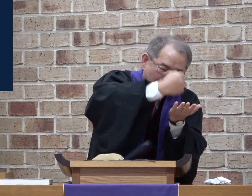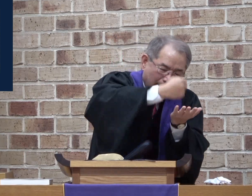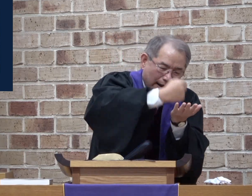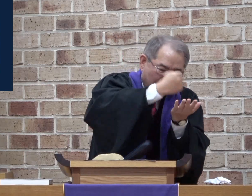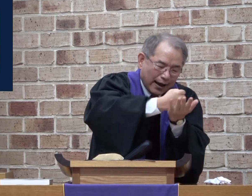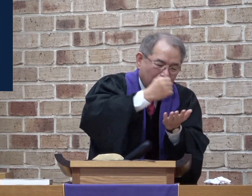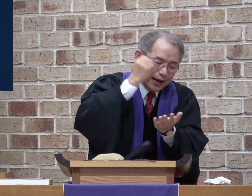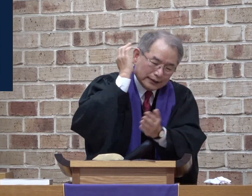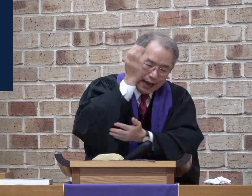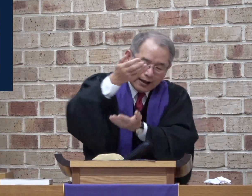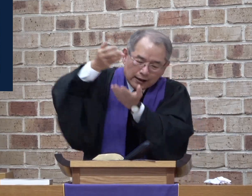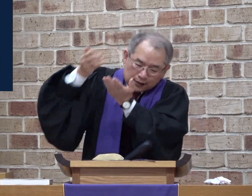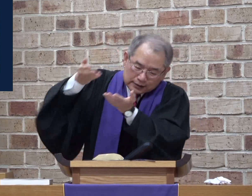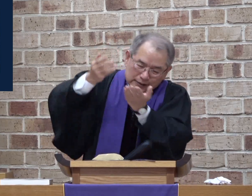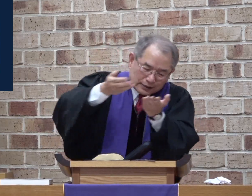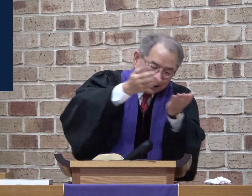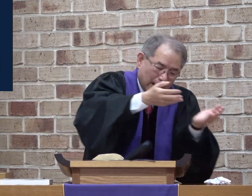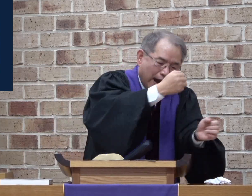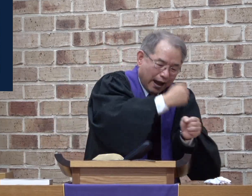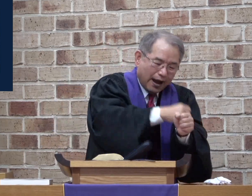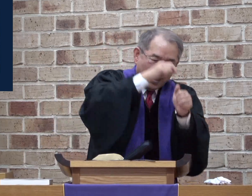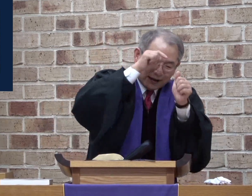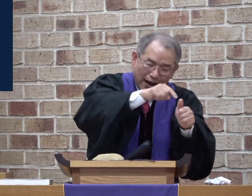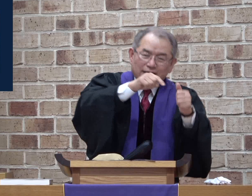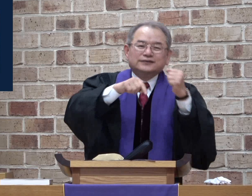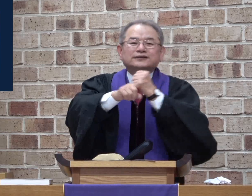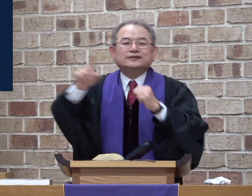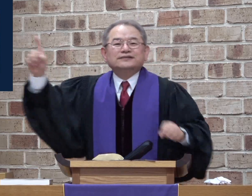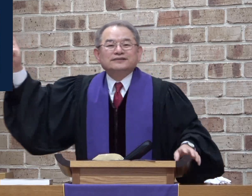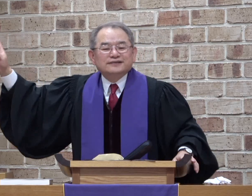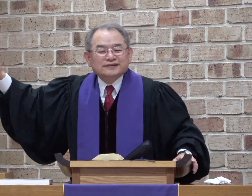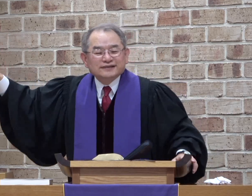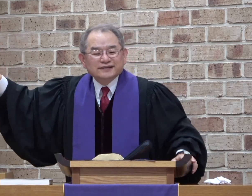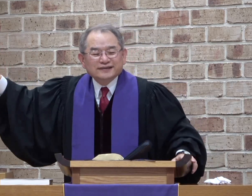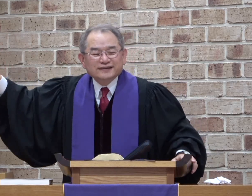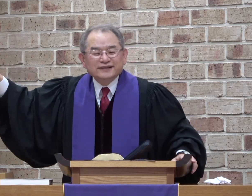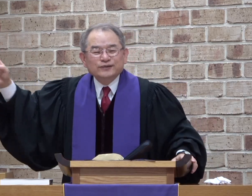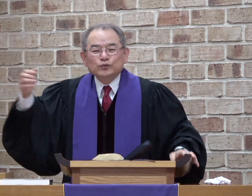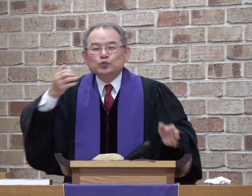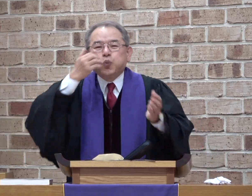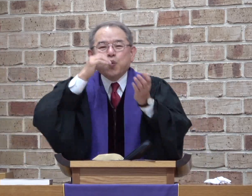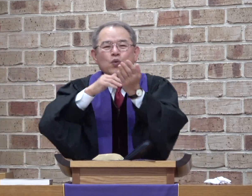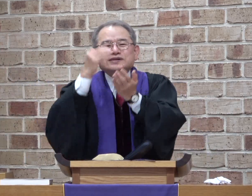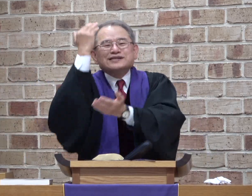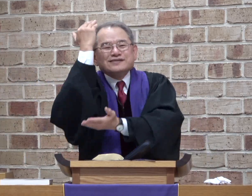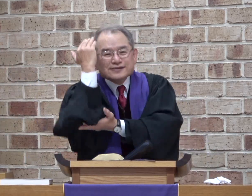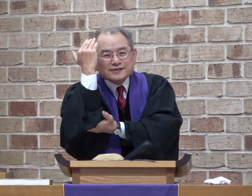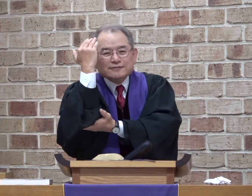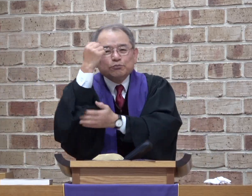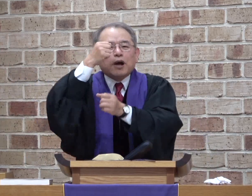그 자손들에게 알게 하기 위해서 돌을 세웠습니다.